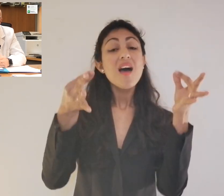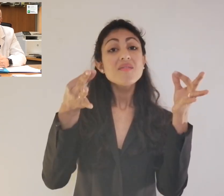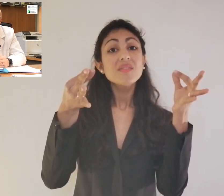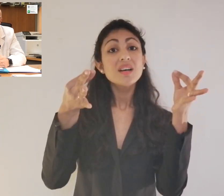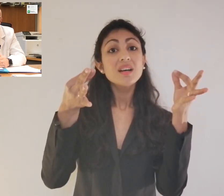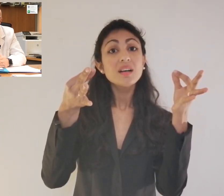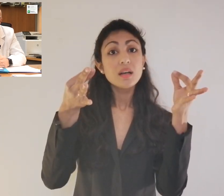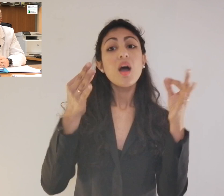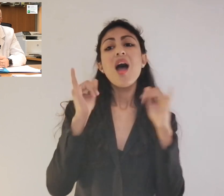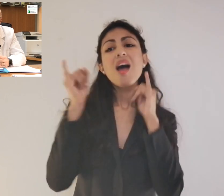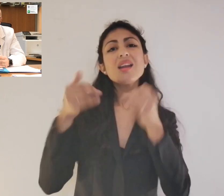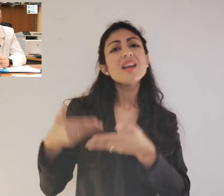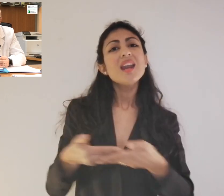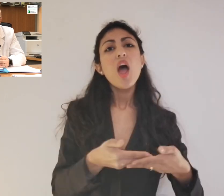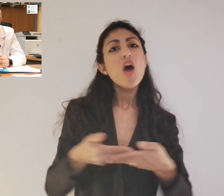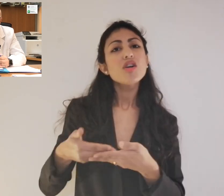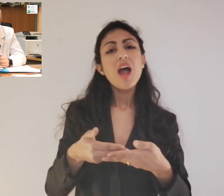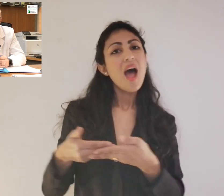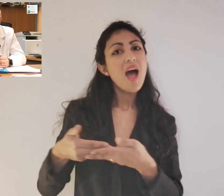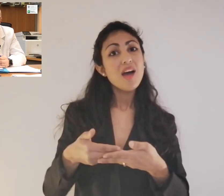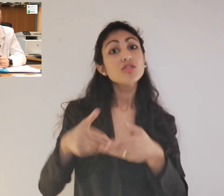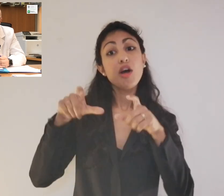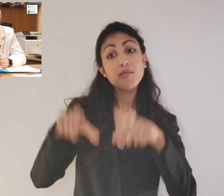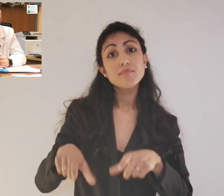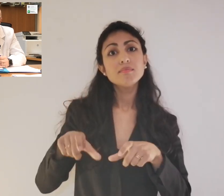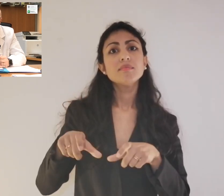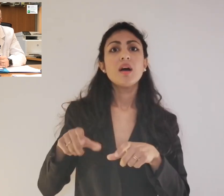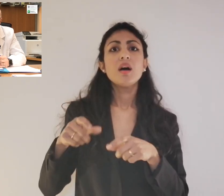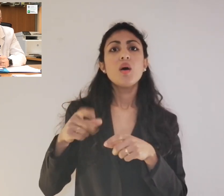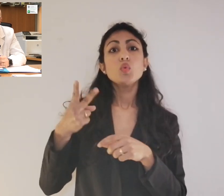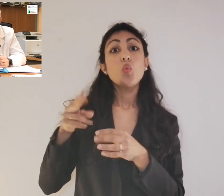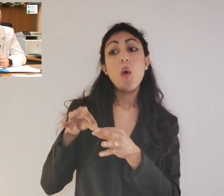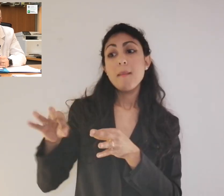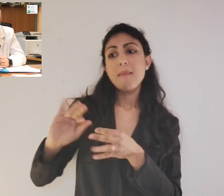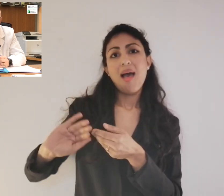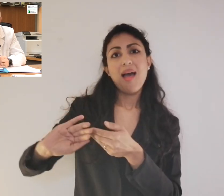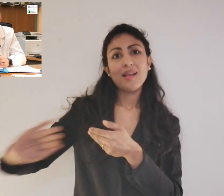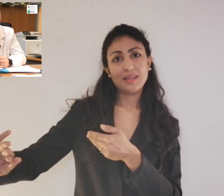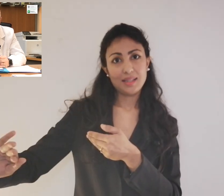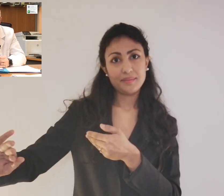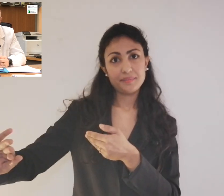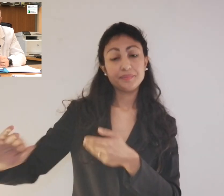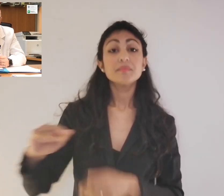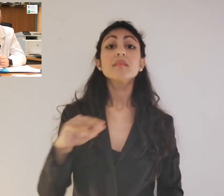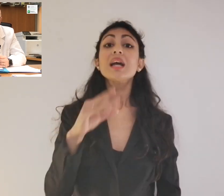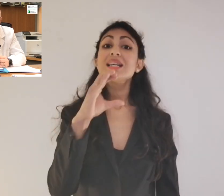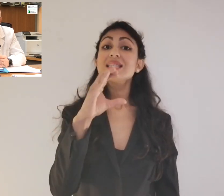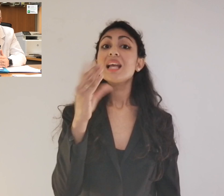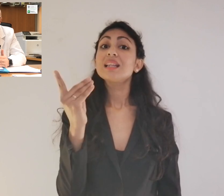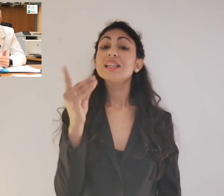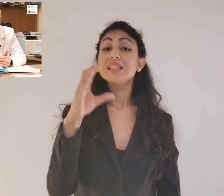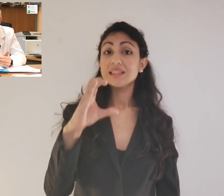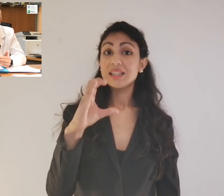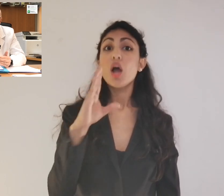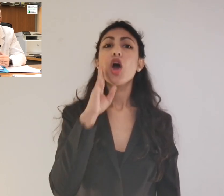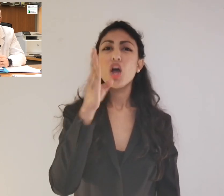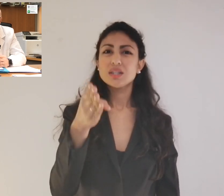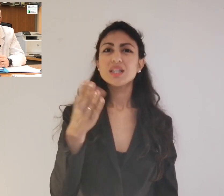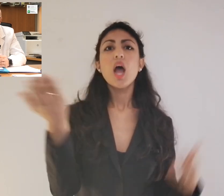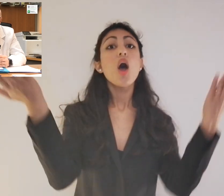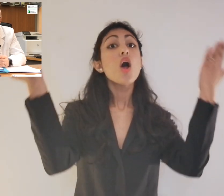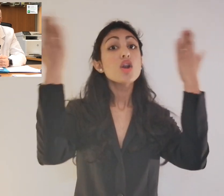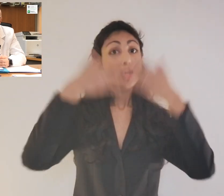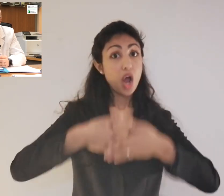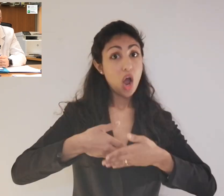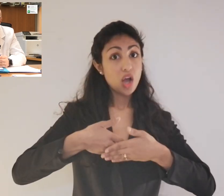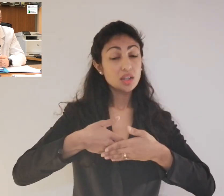il neonato ad almeno 2 metri di distanza, e i CDC consigliano addirittura anche di mettere una sorta